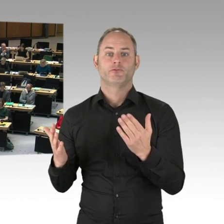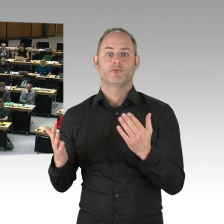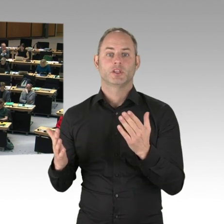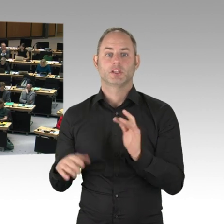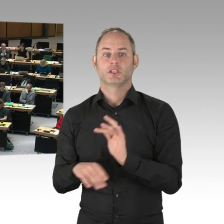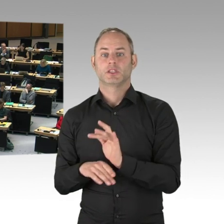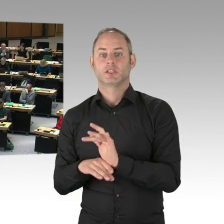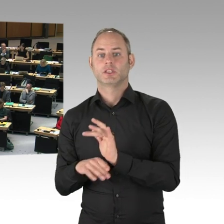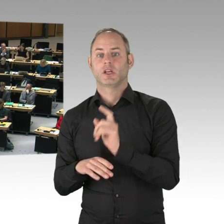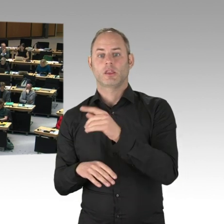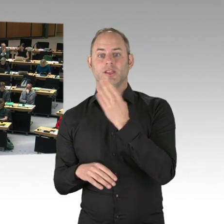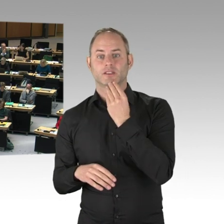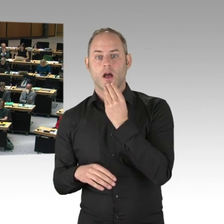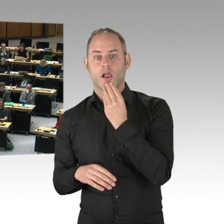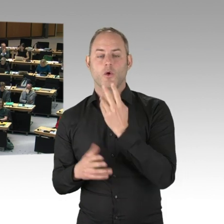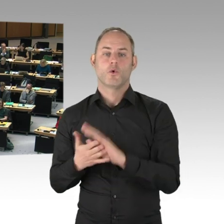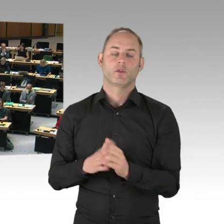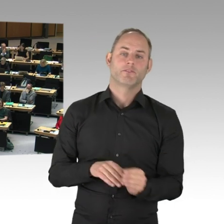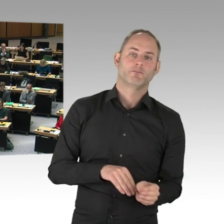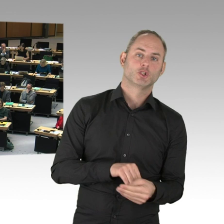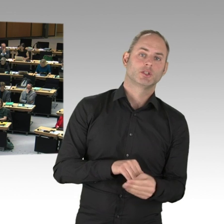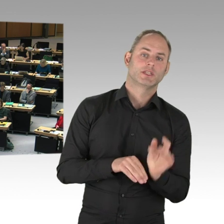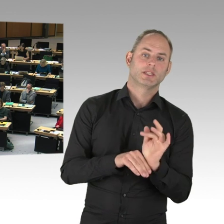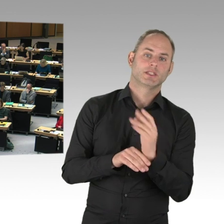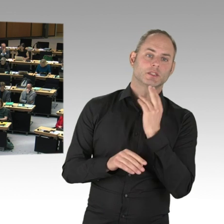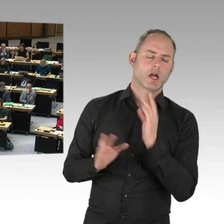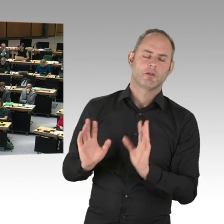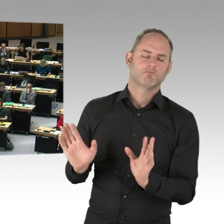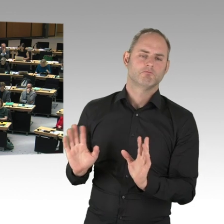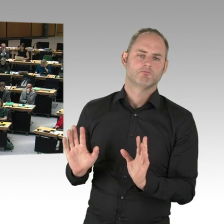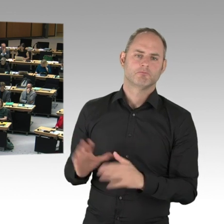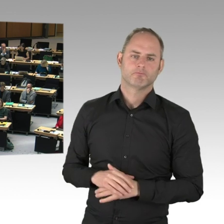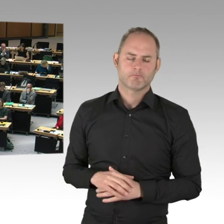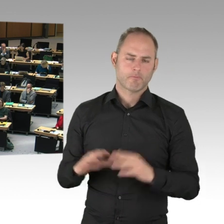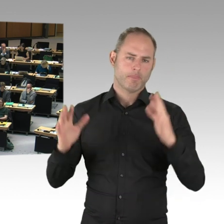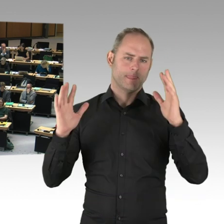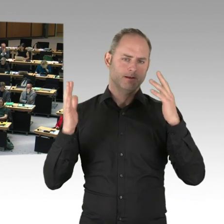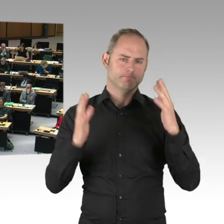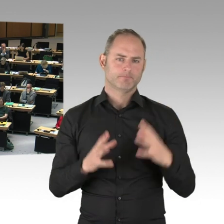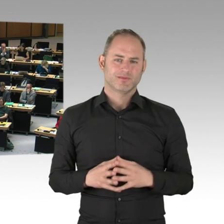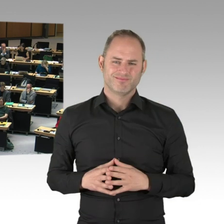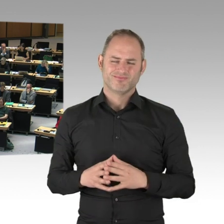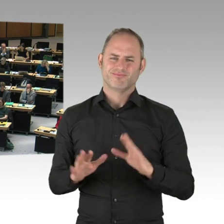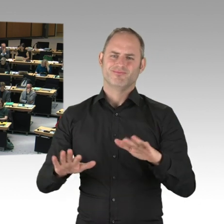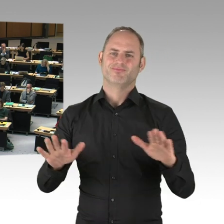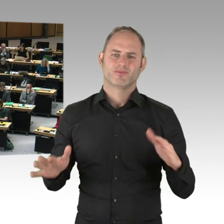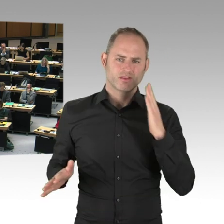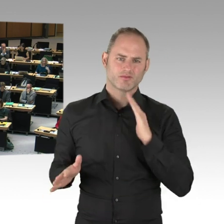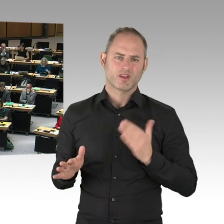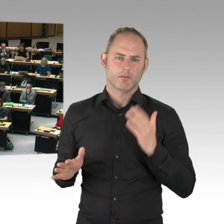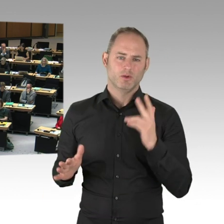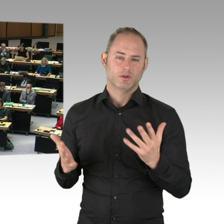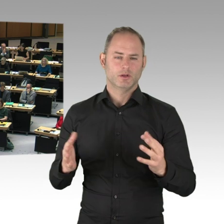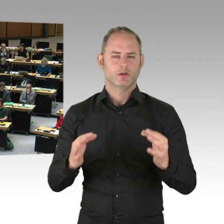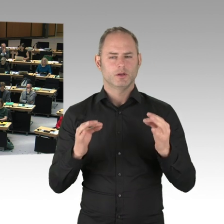wenn Menschen in Berliner U-Bahnhöfen lautstark beleidigt werden, weil sie Jüdin oder Jude sind, wenn Menschen in Berlin damit rechnen müssen, dass sie auf